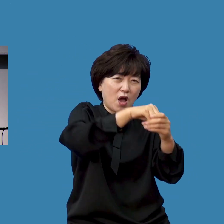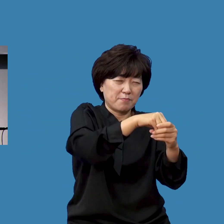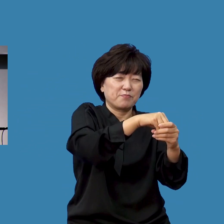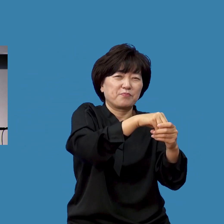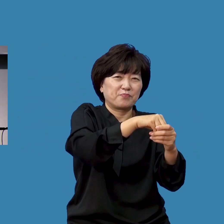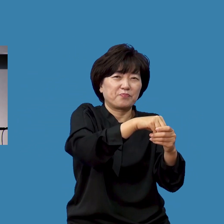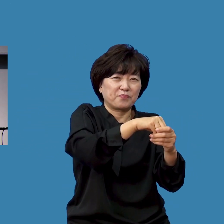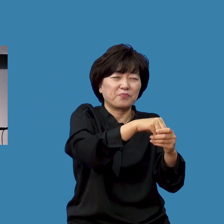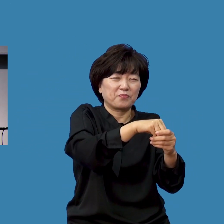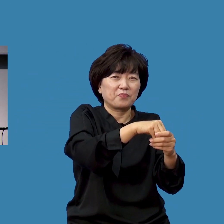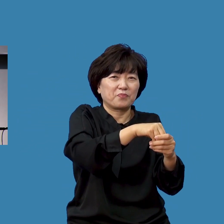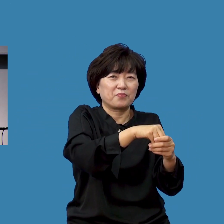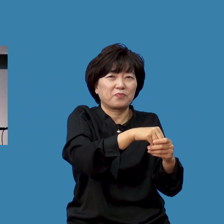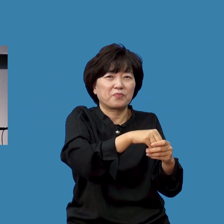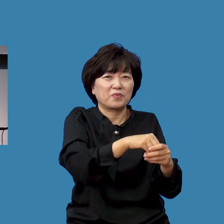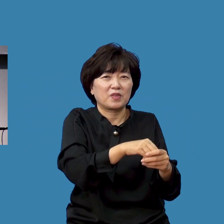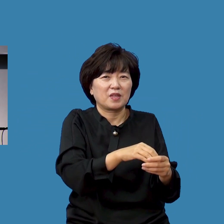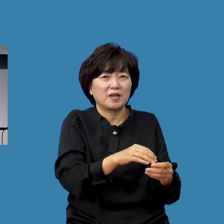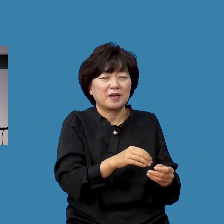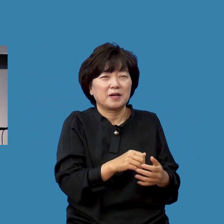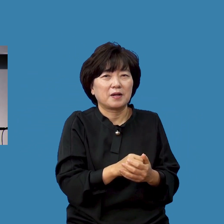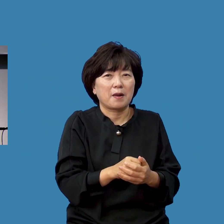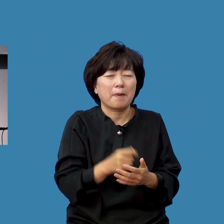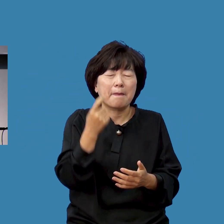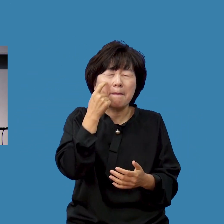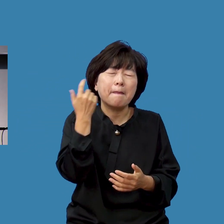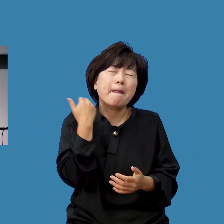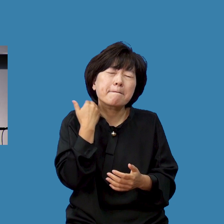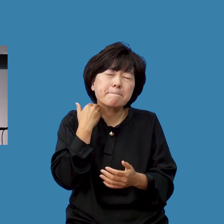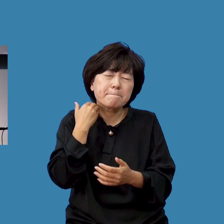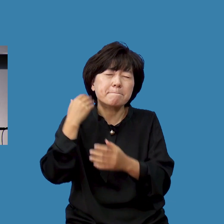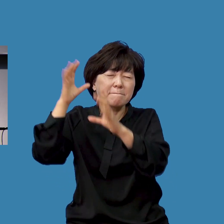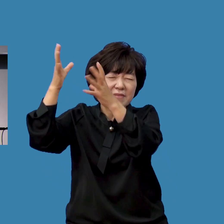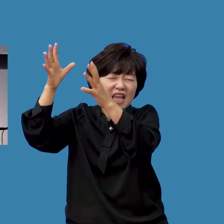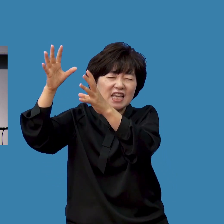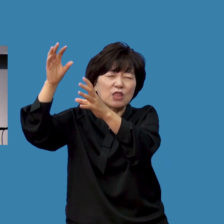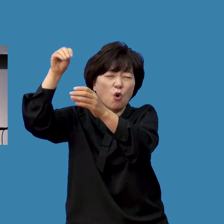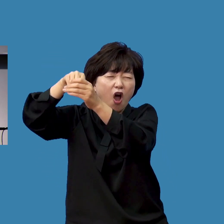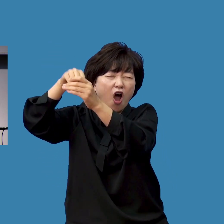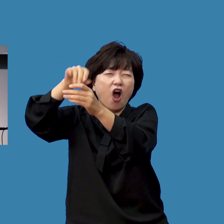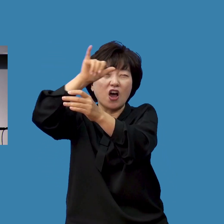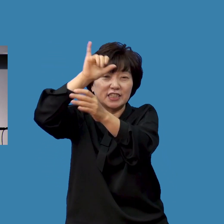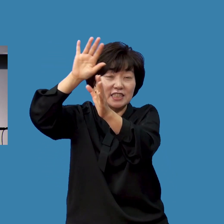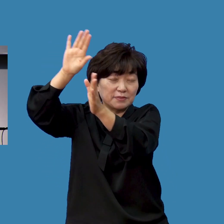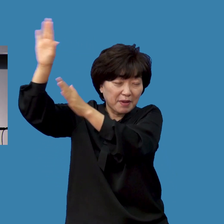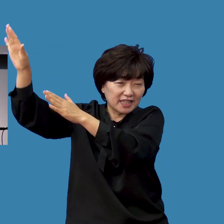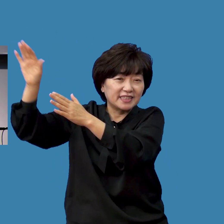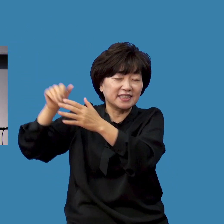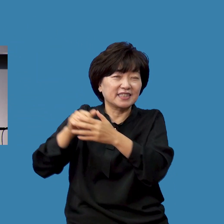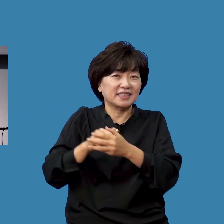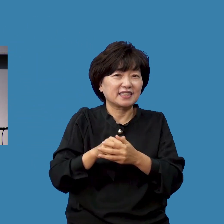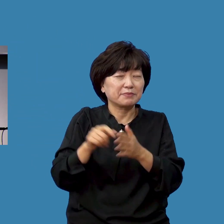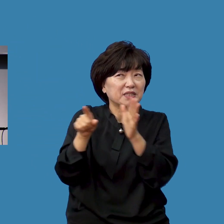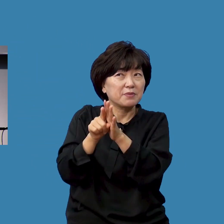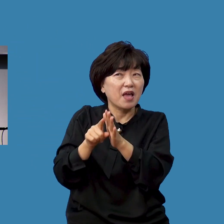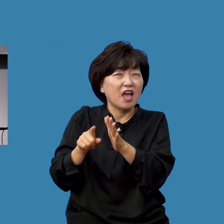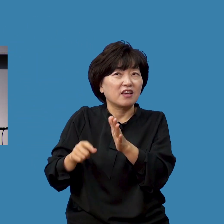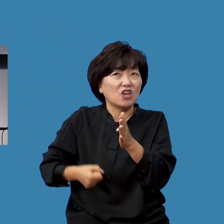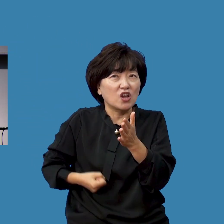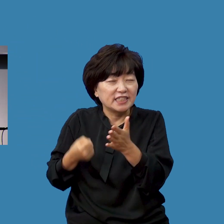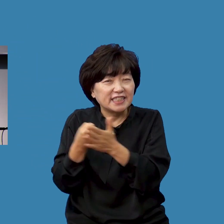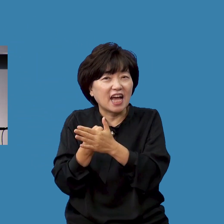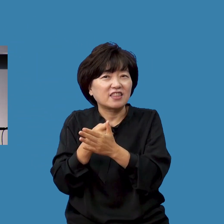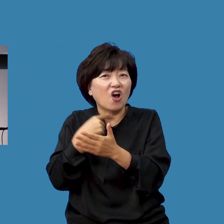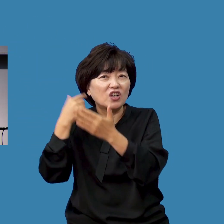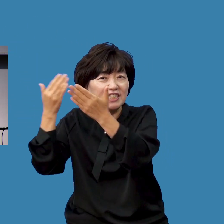보이는 세계의 측면만 놓고 생각을 합시다. 보이지 않는 세계에도 분명히 헌금하는 것을 통해서 심어지는 게 있어요. 나의 어떤 믿음의 결단, 헌신들